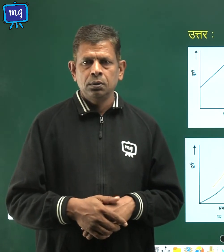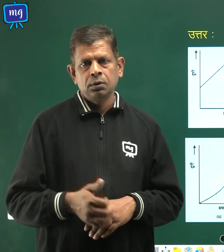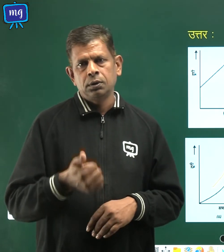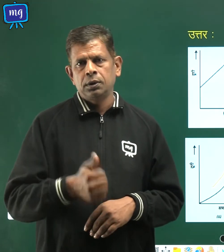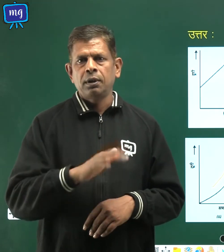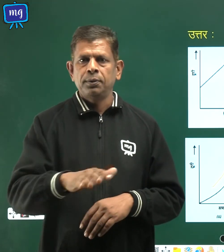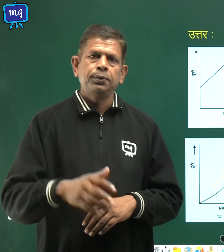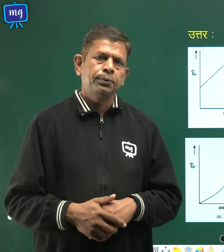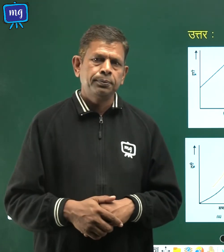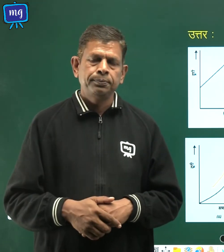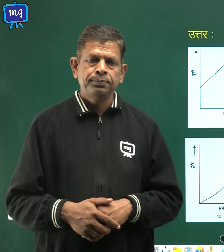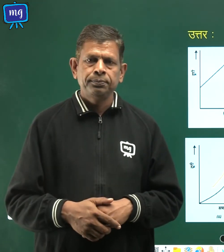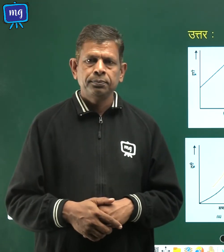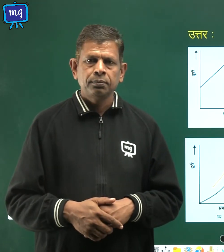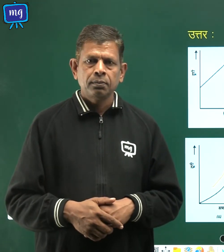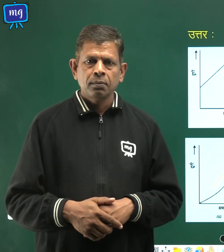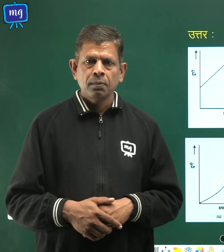ठीक है बच्चों।